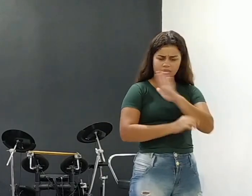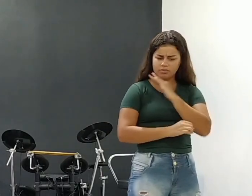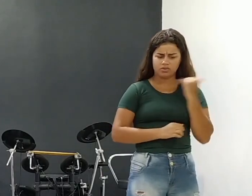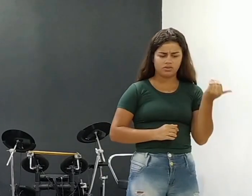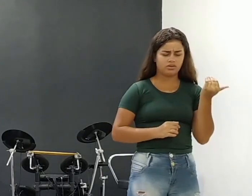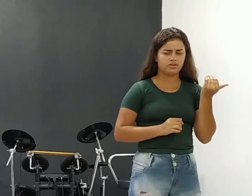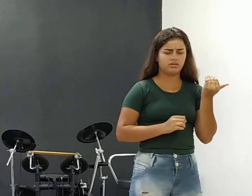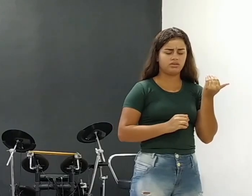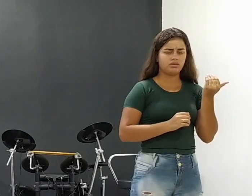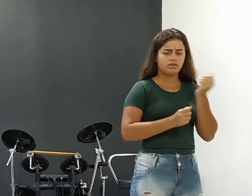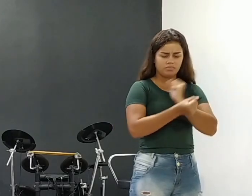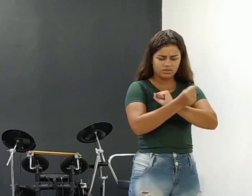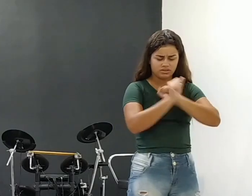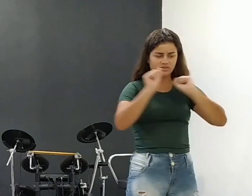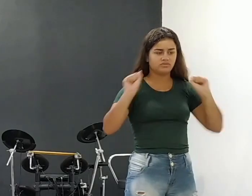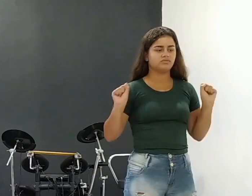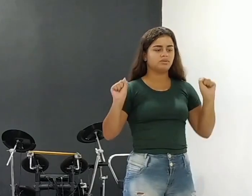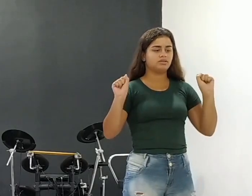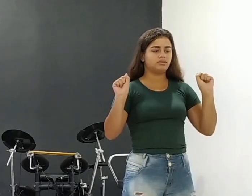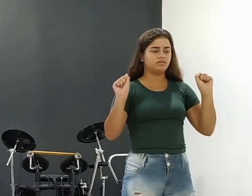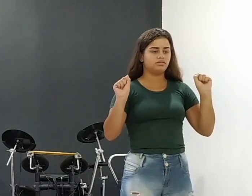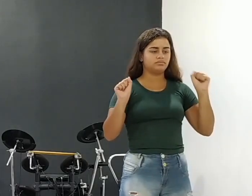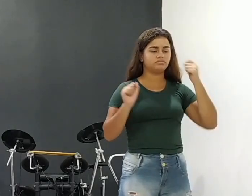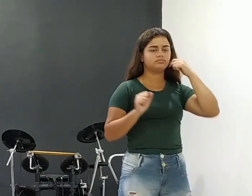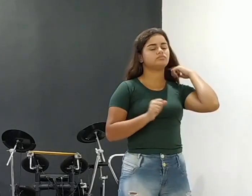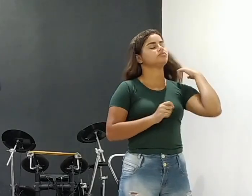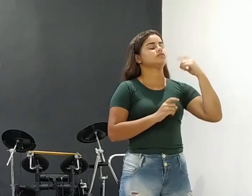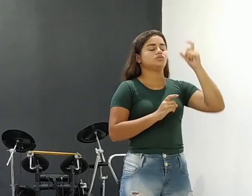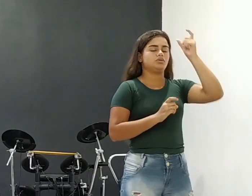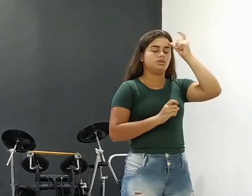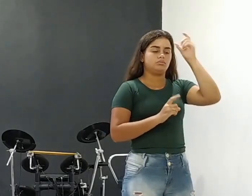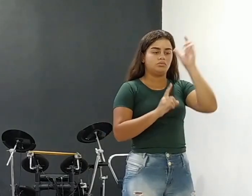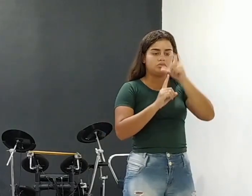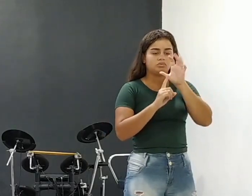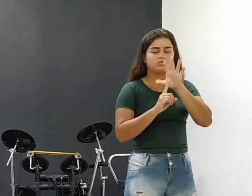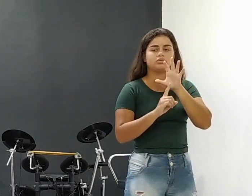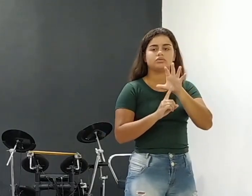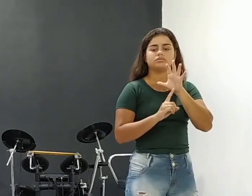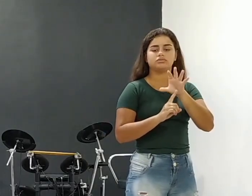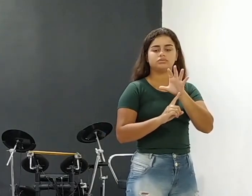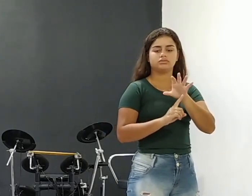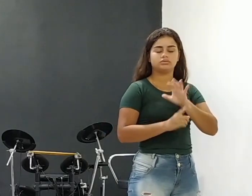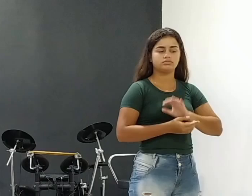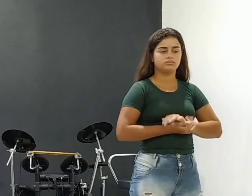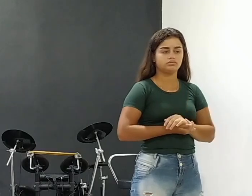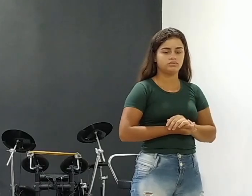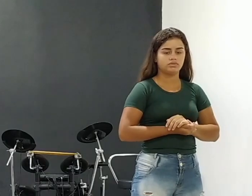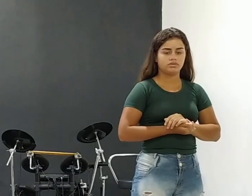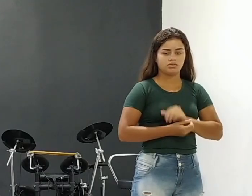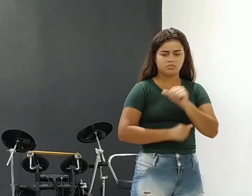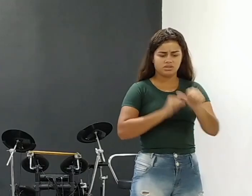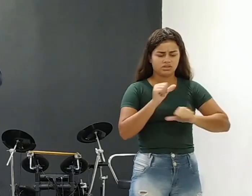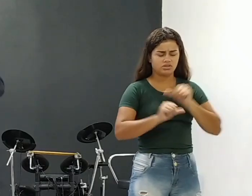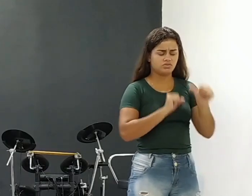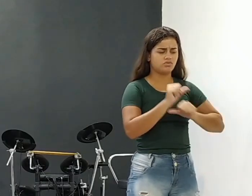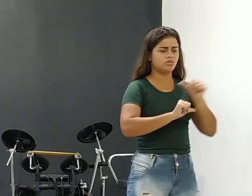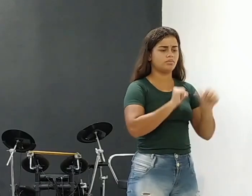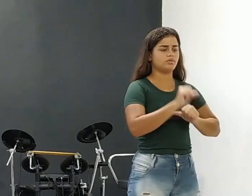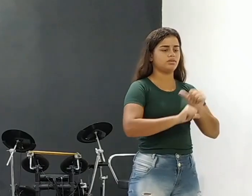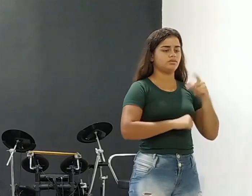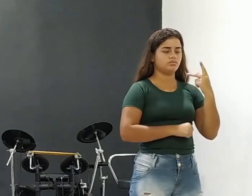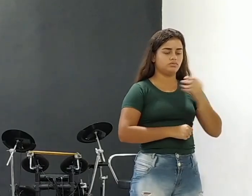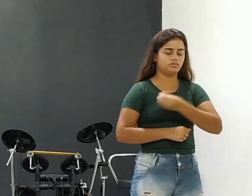é para destravar as amarras que o inimigo colocou na tua vida, é para destravar aquilo que Satanás está colocando contra